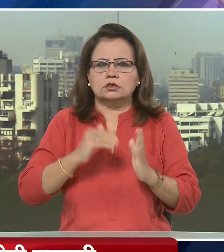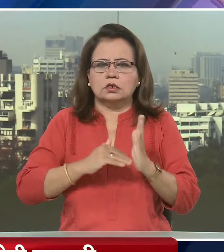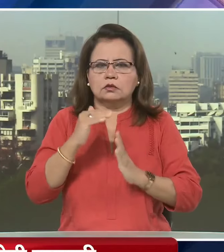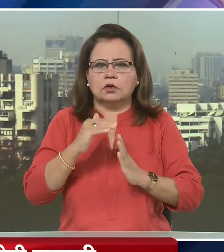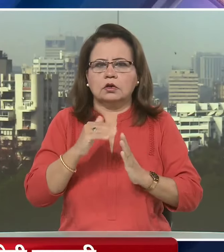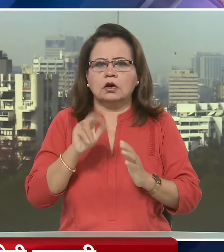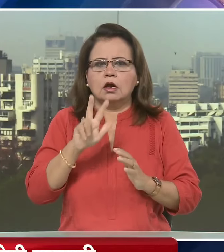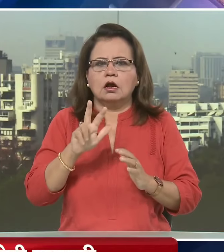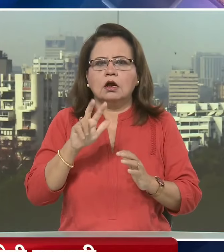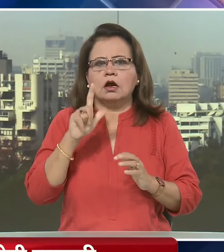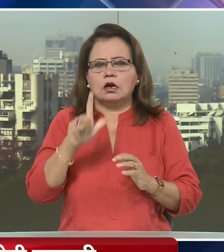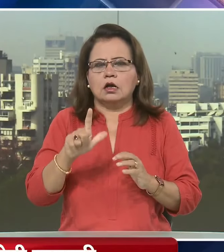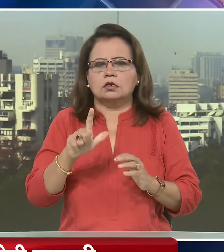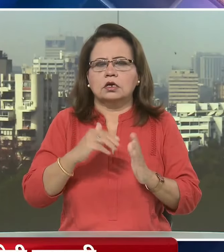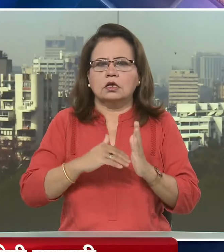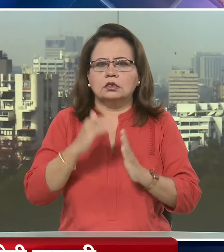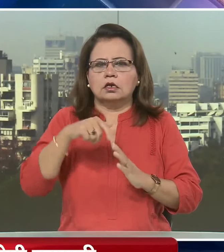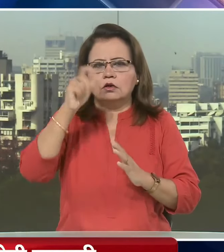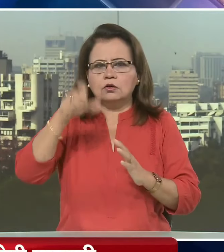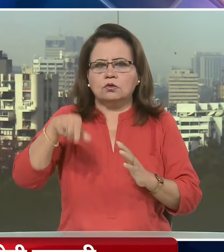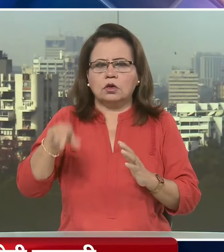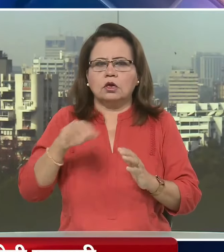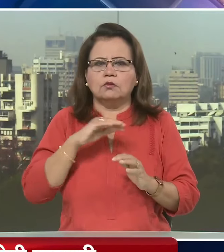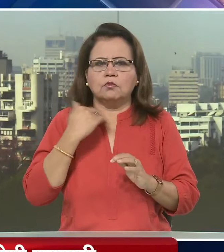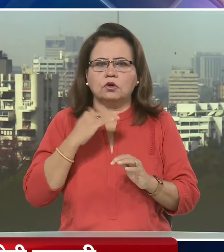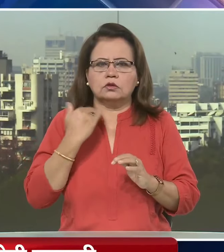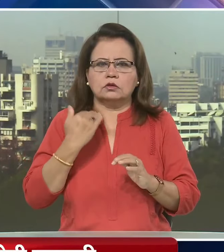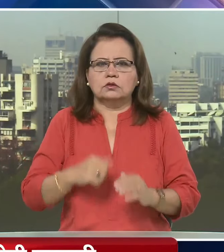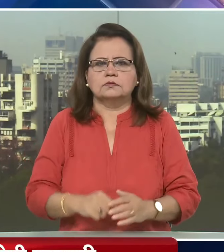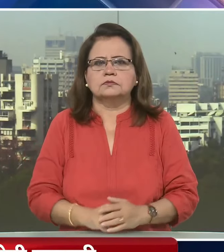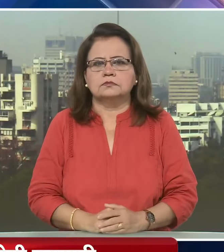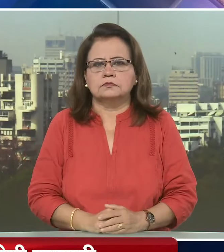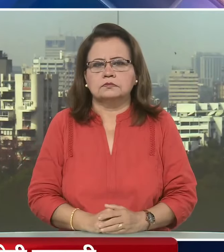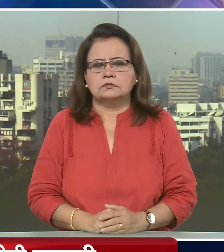मामले, 8,00,000 से अधिक लोगों की मौत।